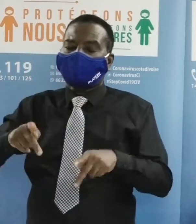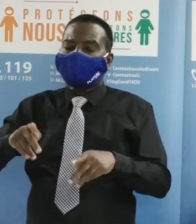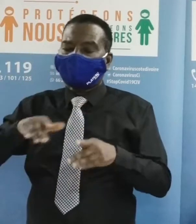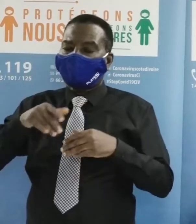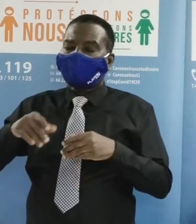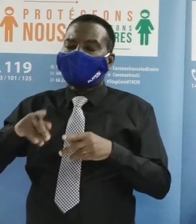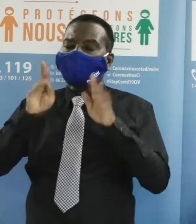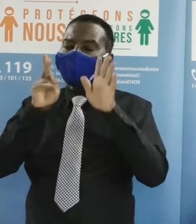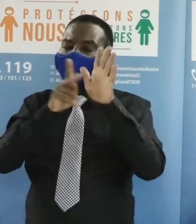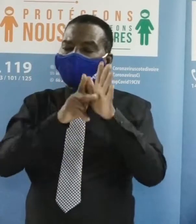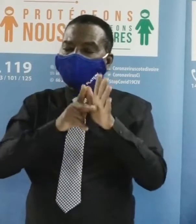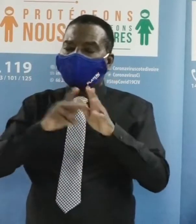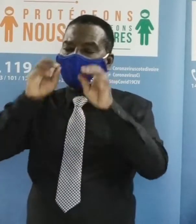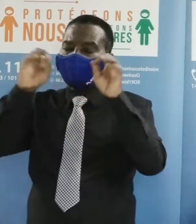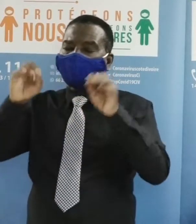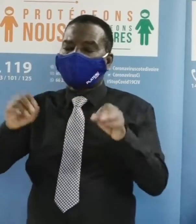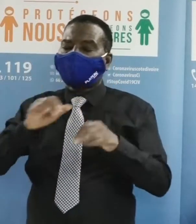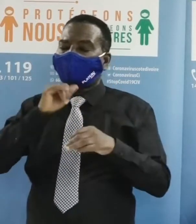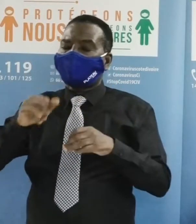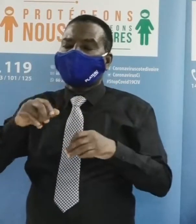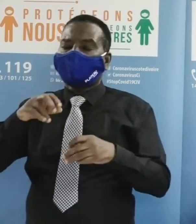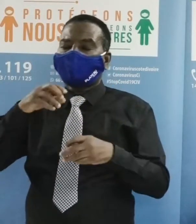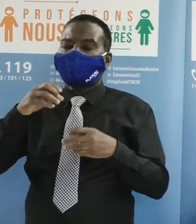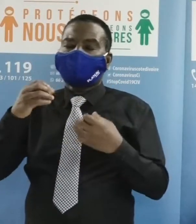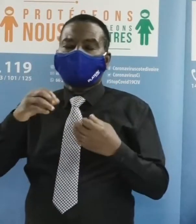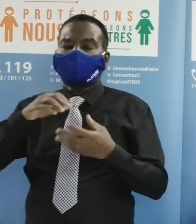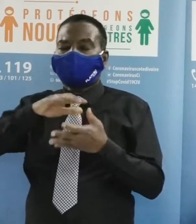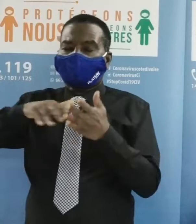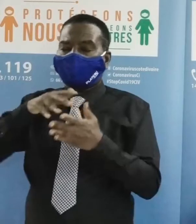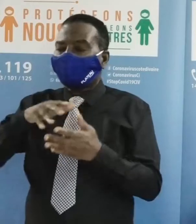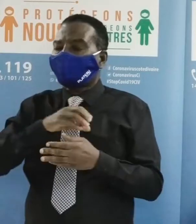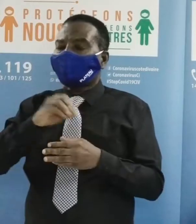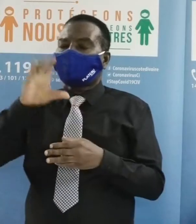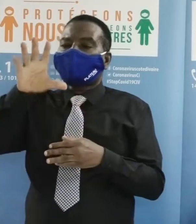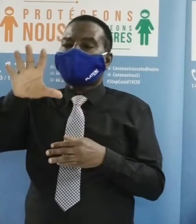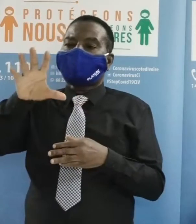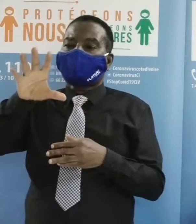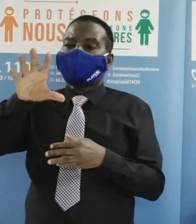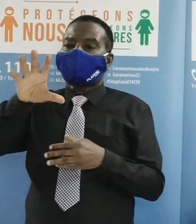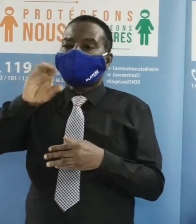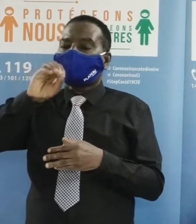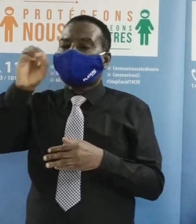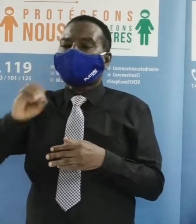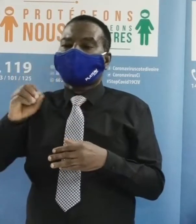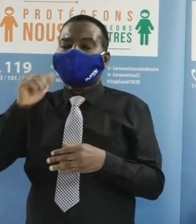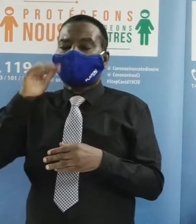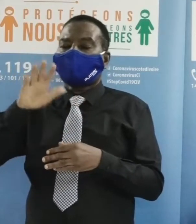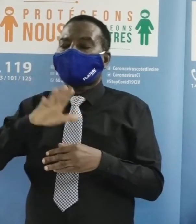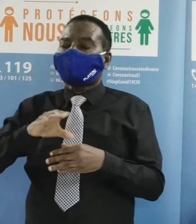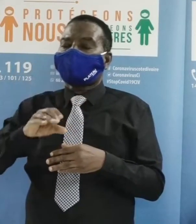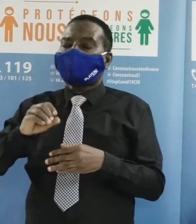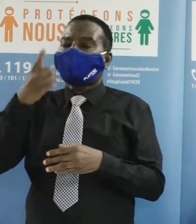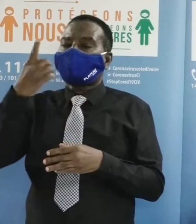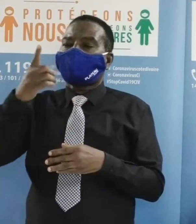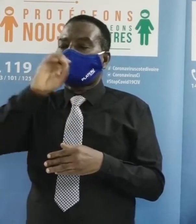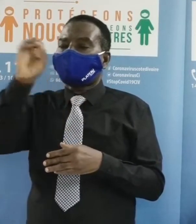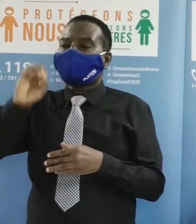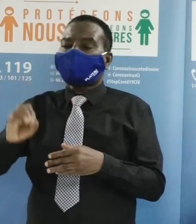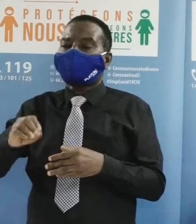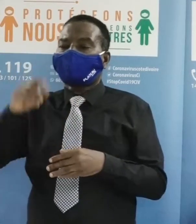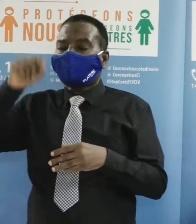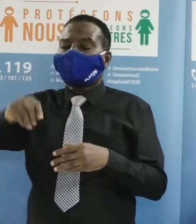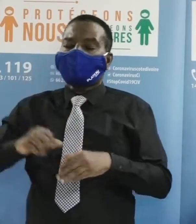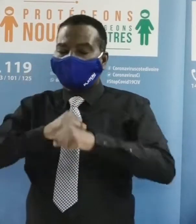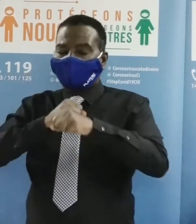pas compliqué donc 5 % ont des femmes cependant compliqué et puis en droit impose en besoin